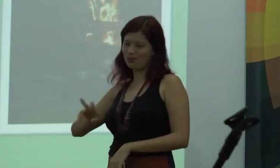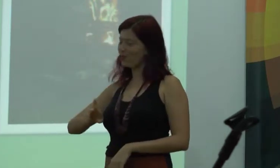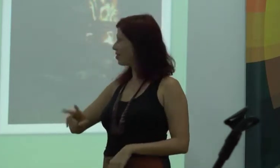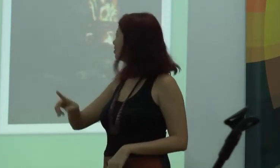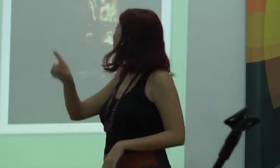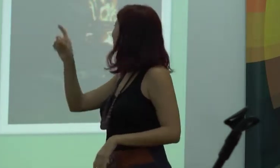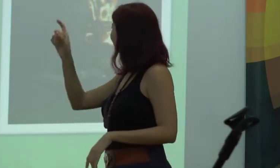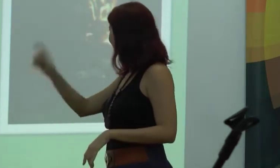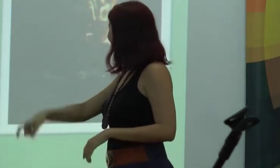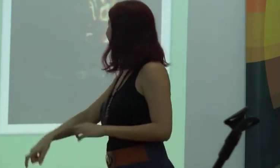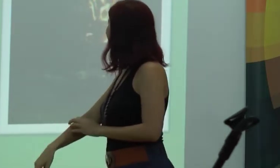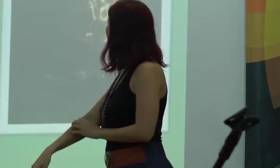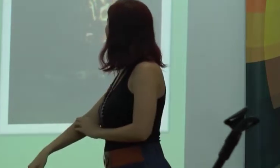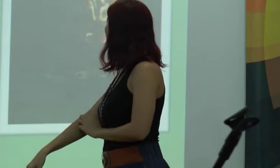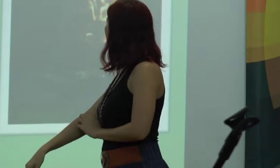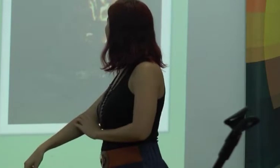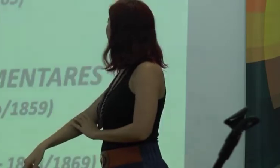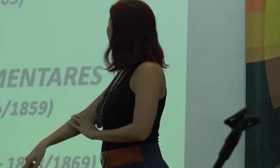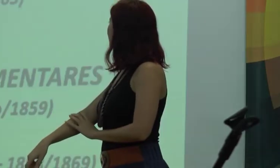os livros queimados.